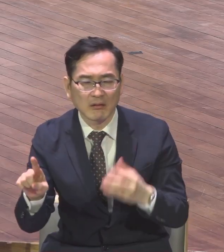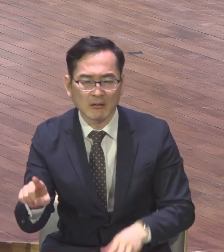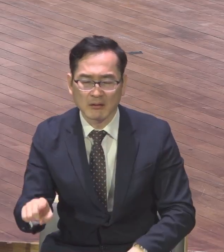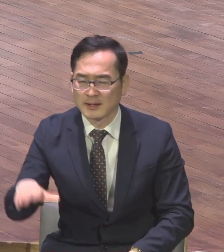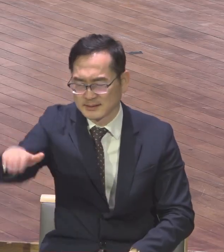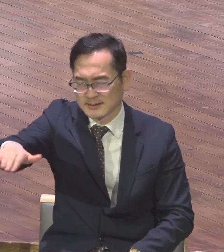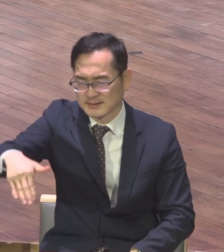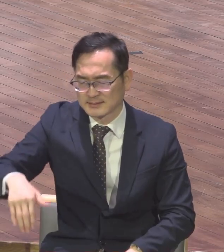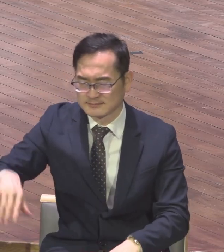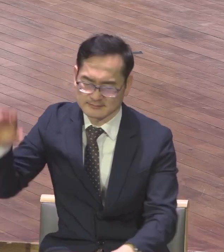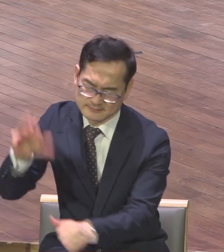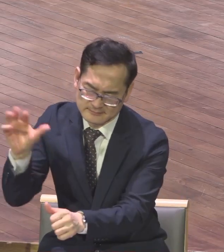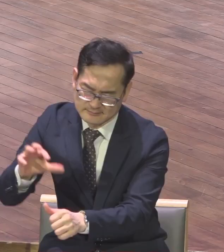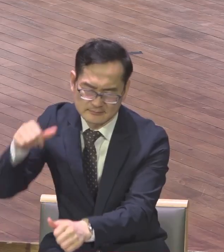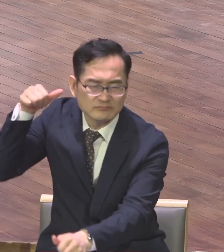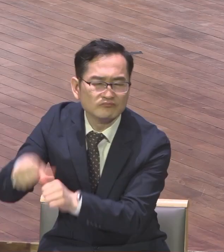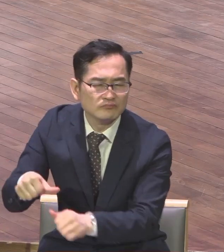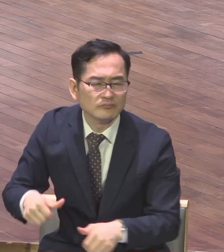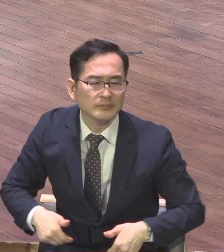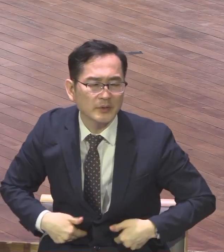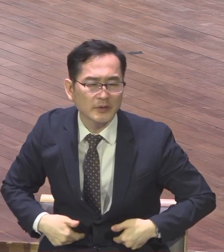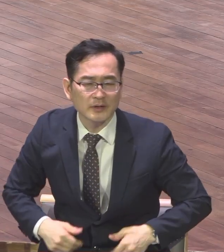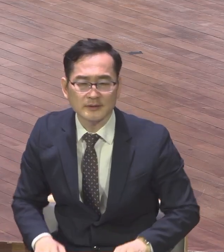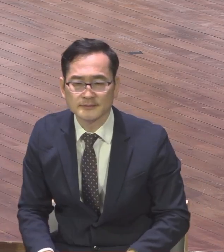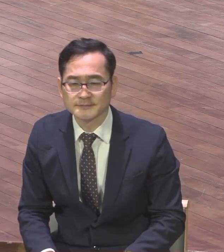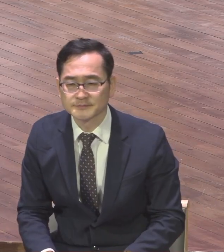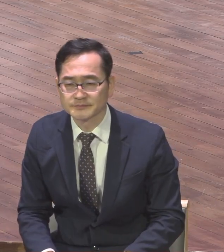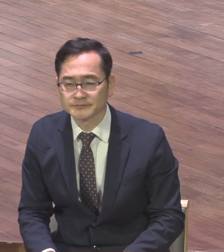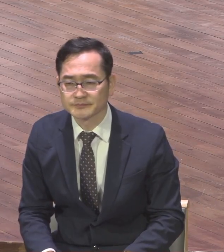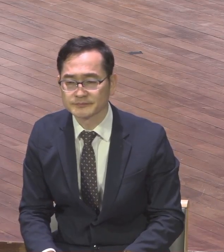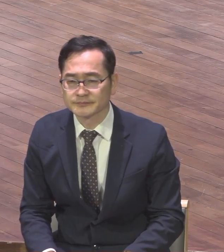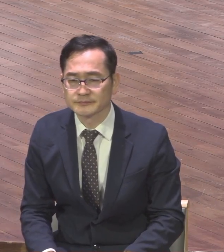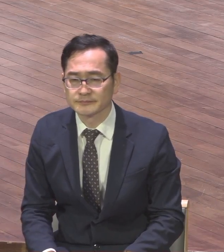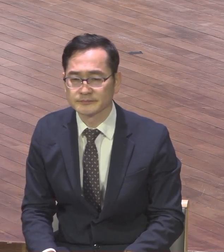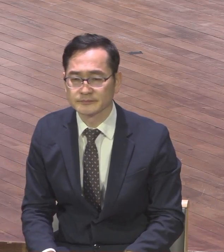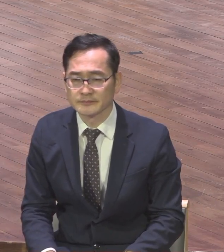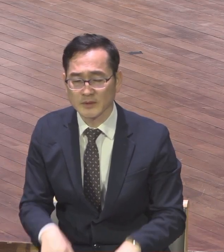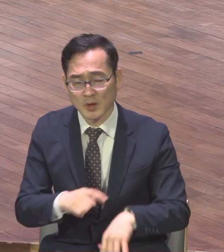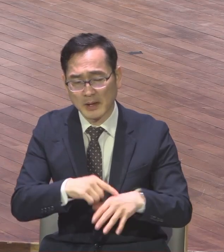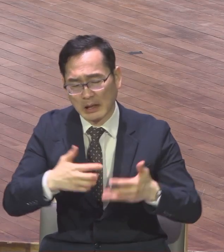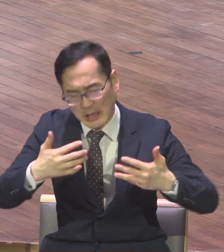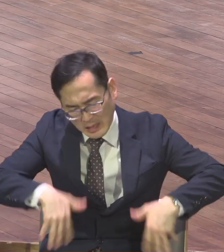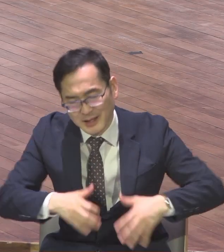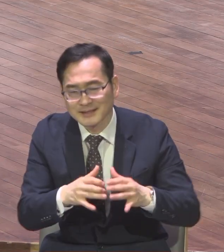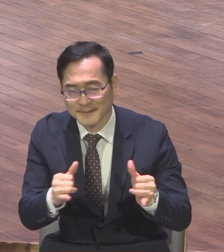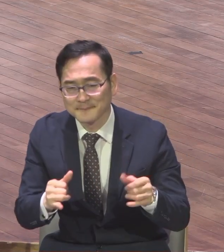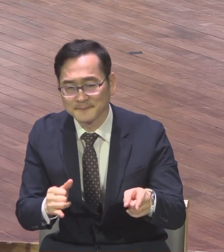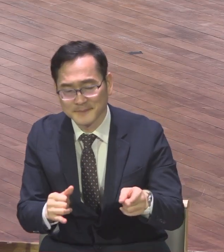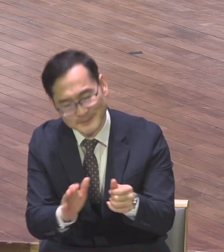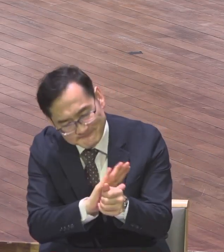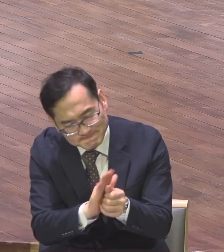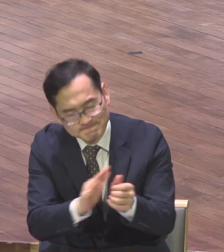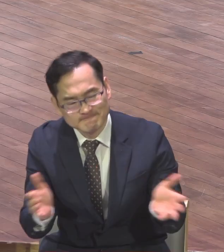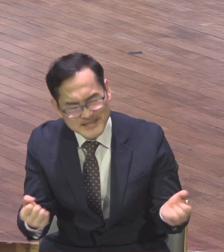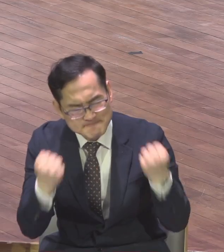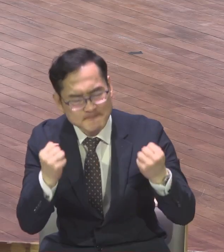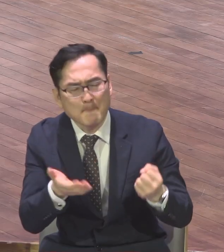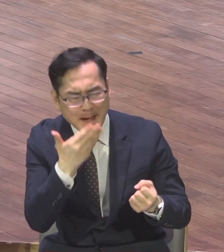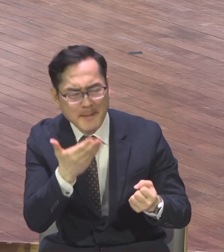불러서 강하게 권면해라 그랬어. 그리고 마음이 약한 자들에 대해서는